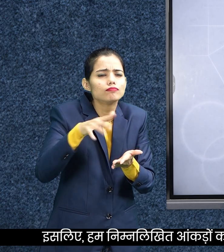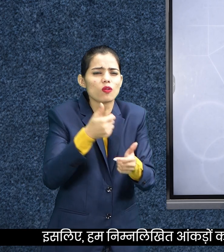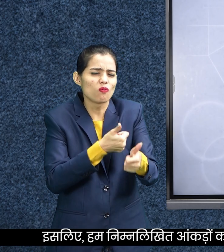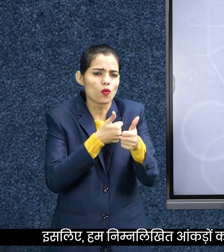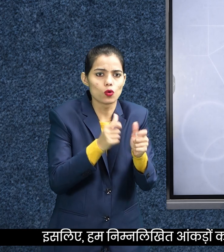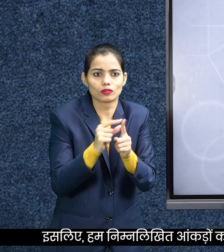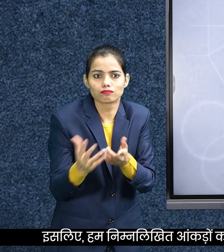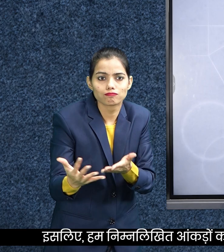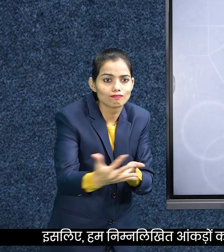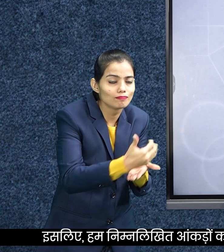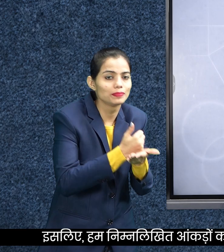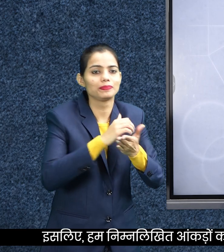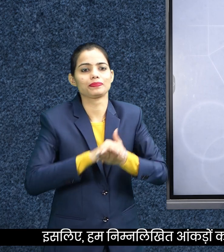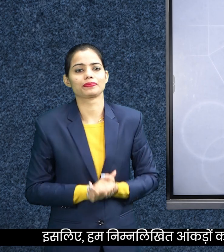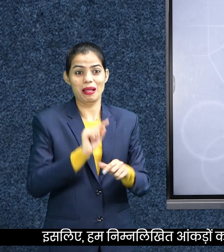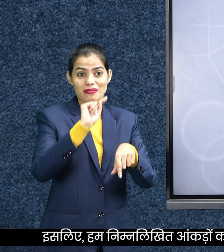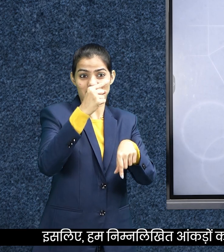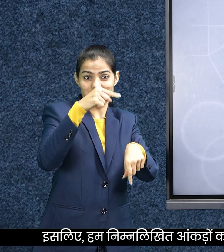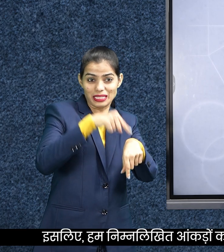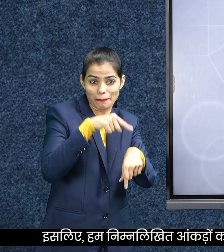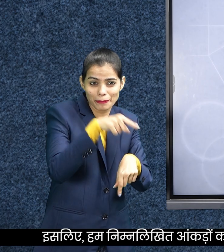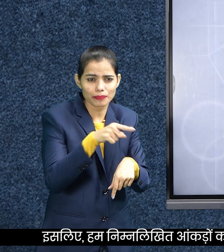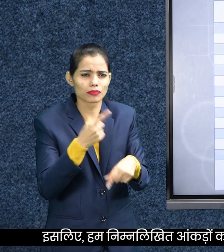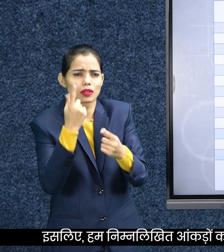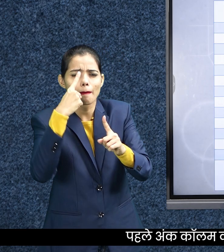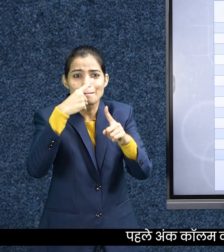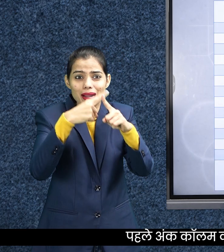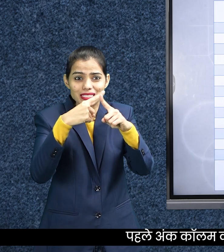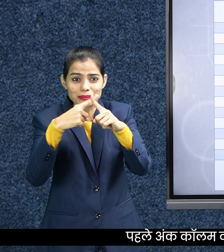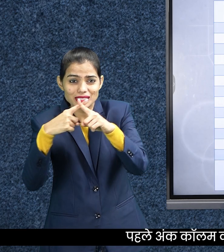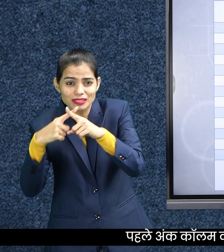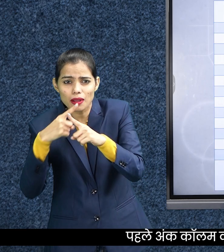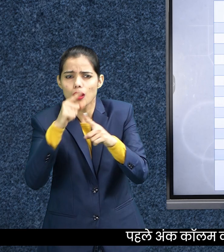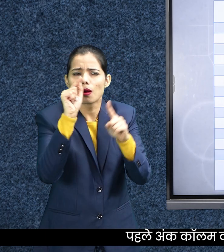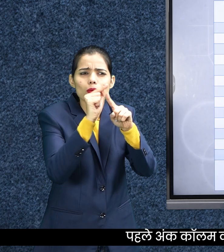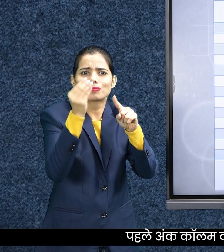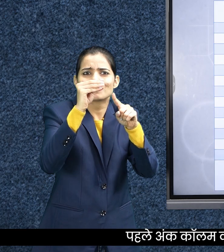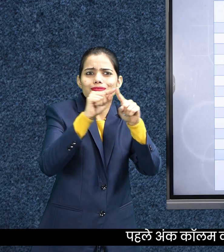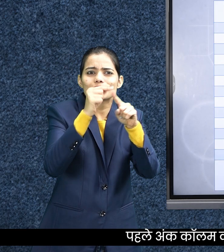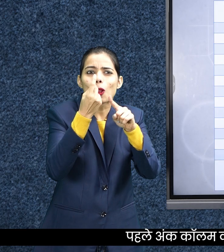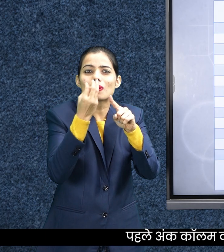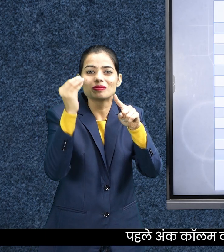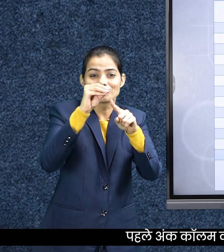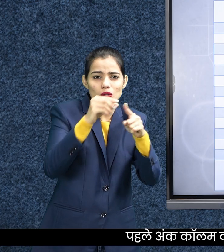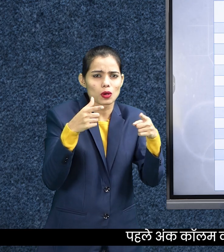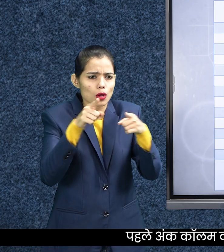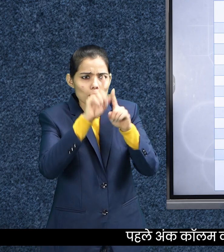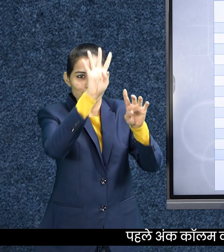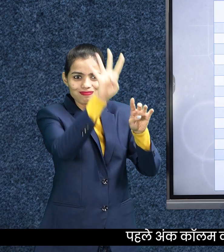लिए इसी तरह की विधि का पालन करेंगे। पहले अंक कॉलम को छात्र के कॉलम